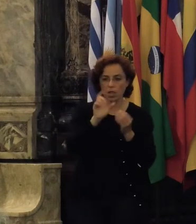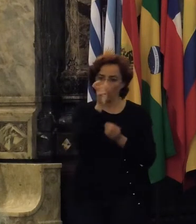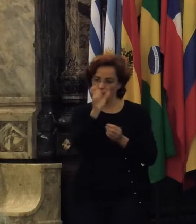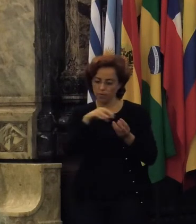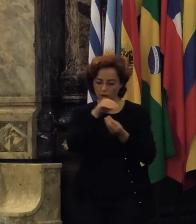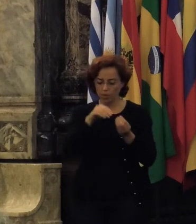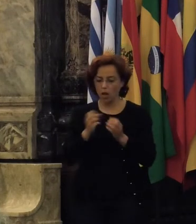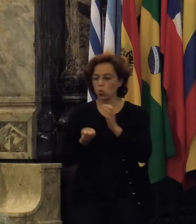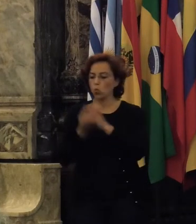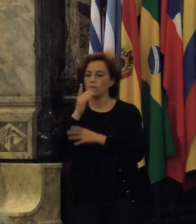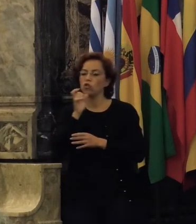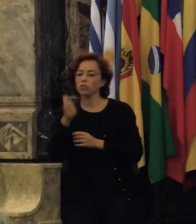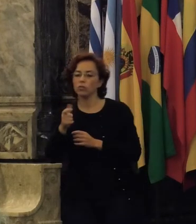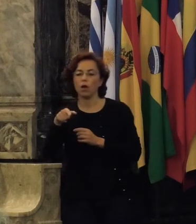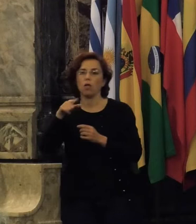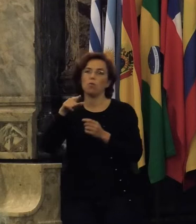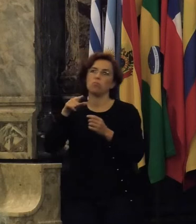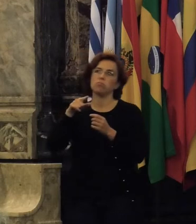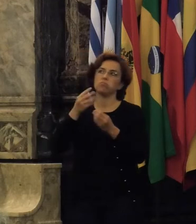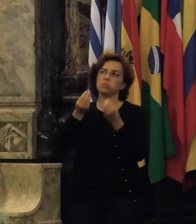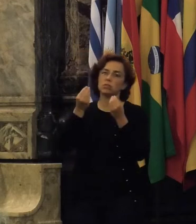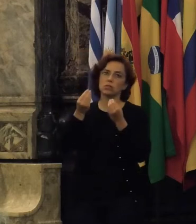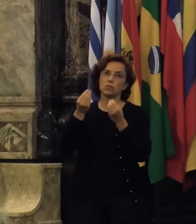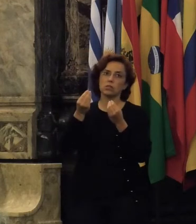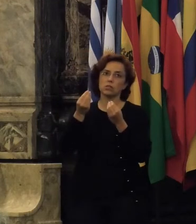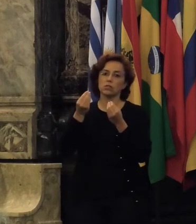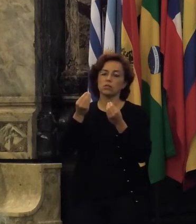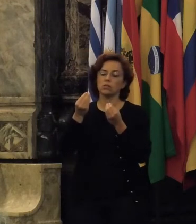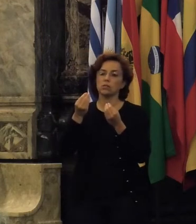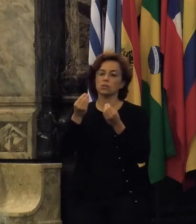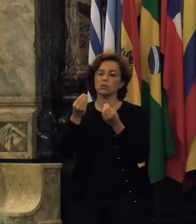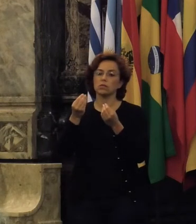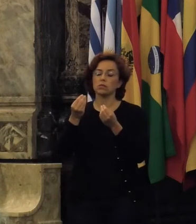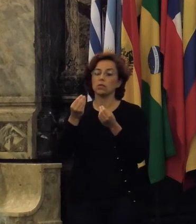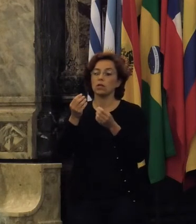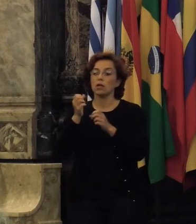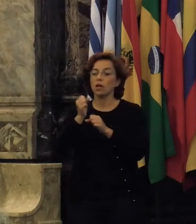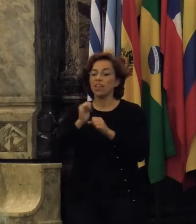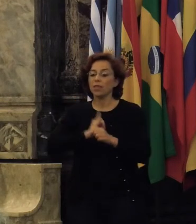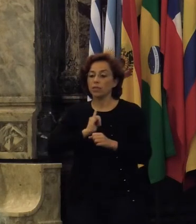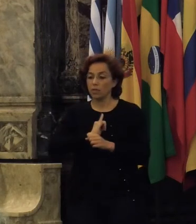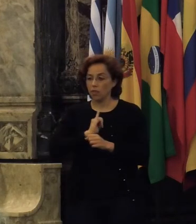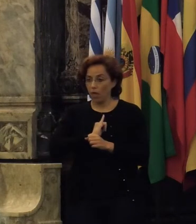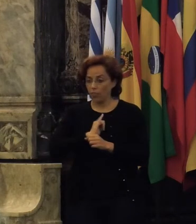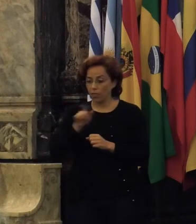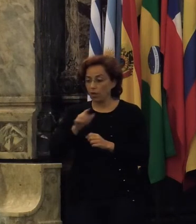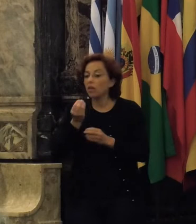Se redefinió qué es lo posible en respecto de la identidad.